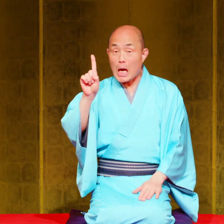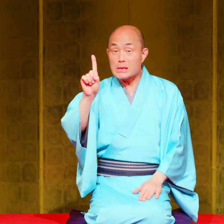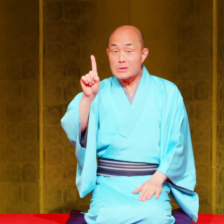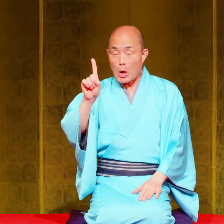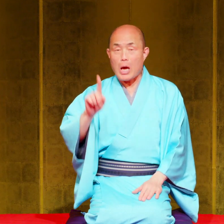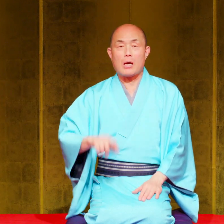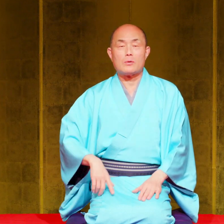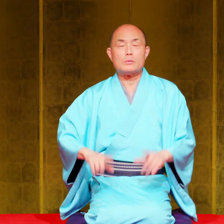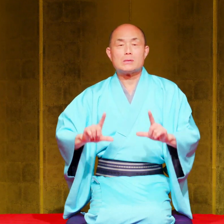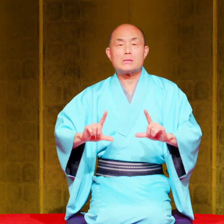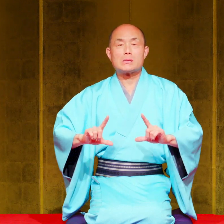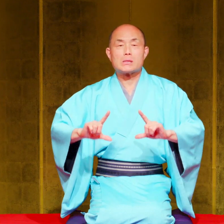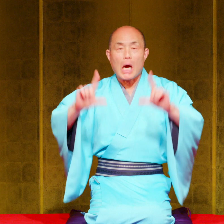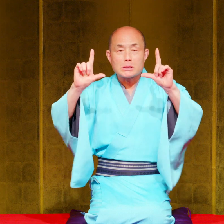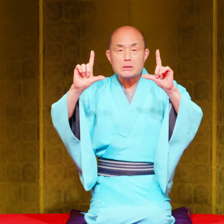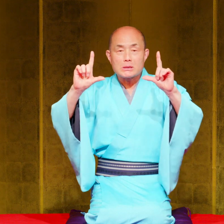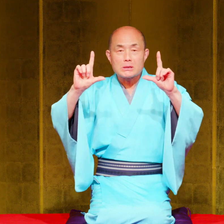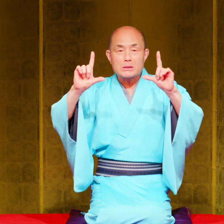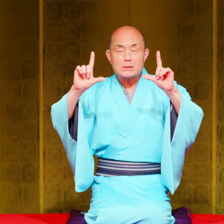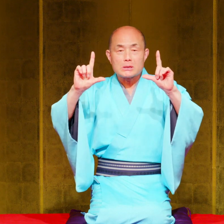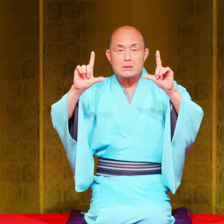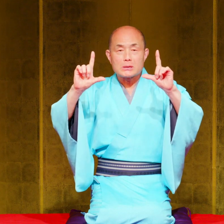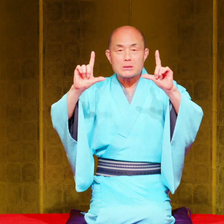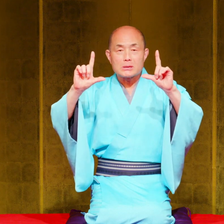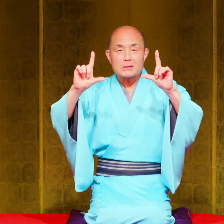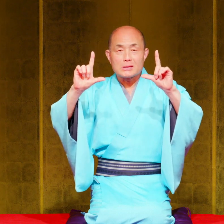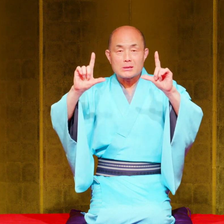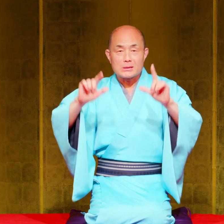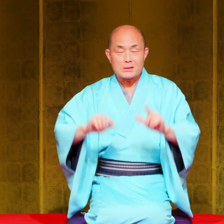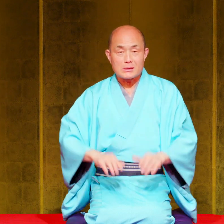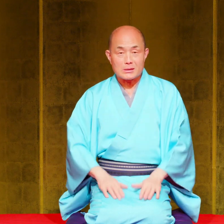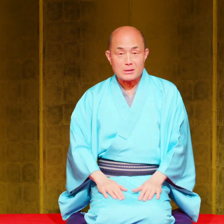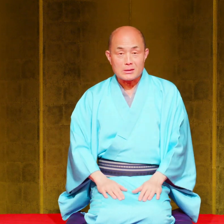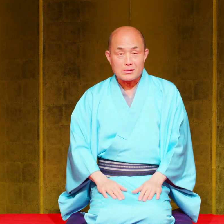1回だと東という意味になります。